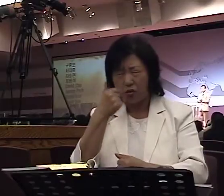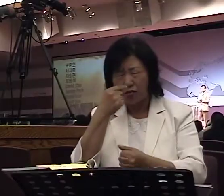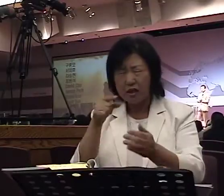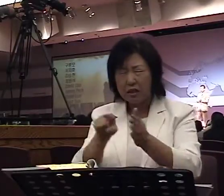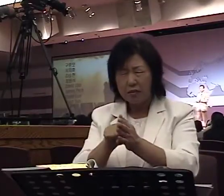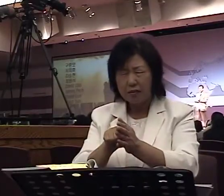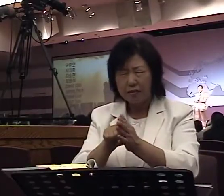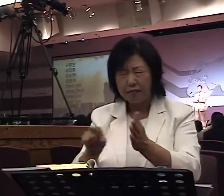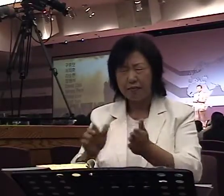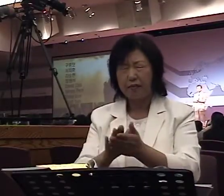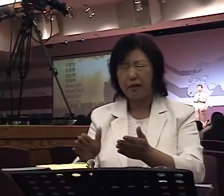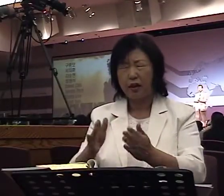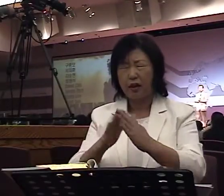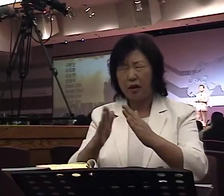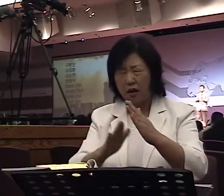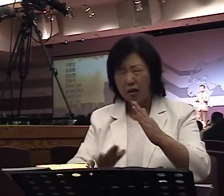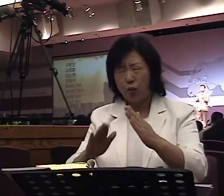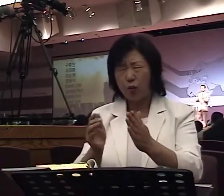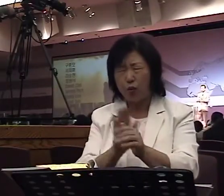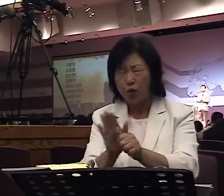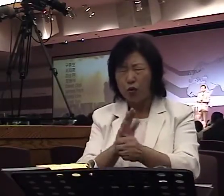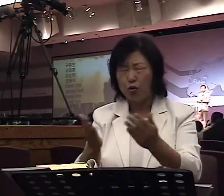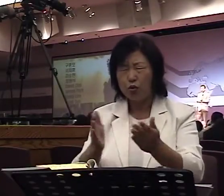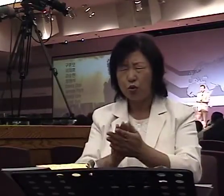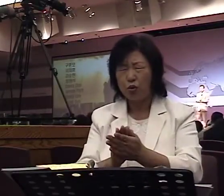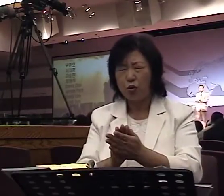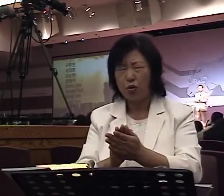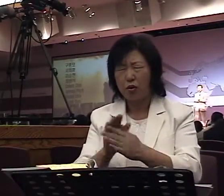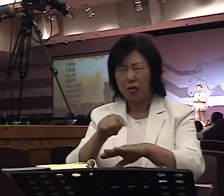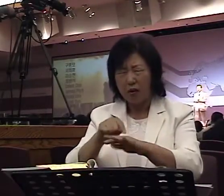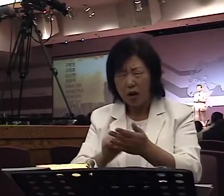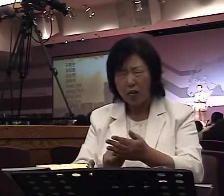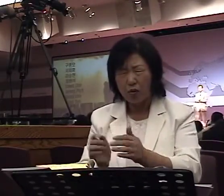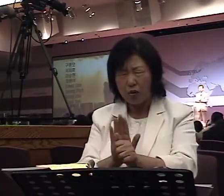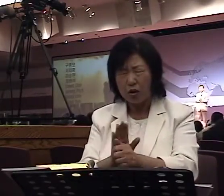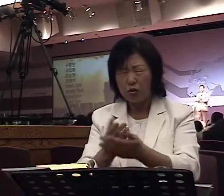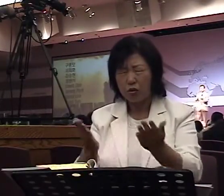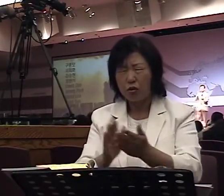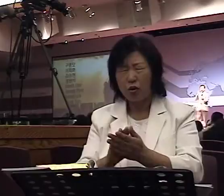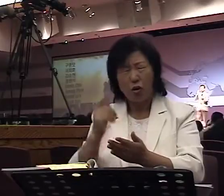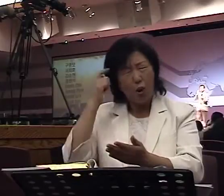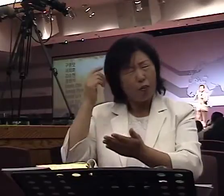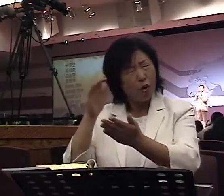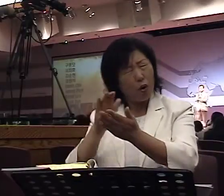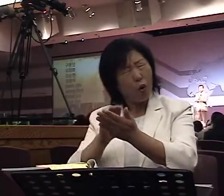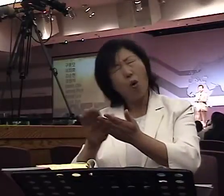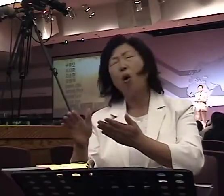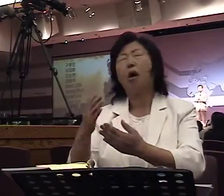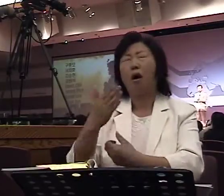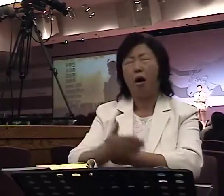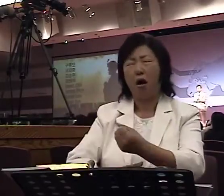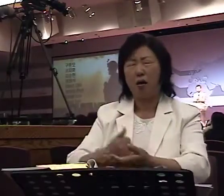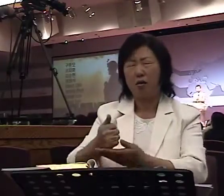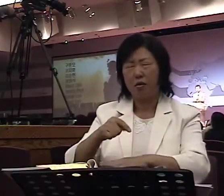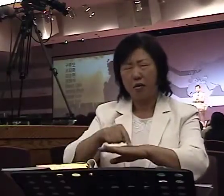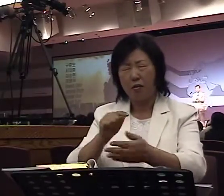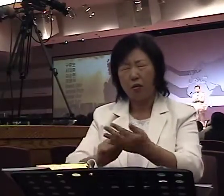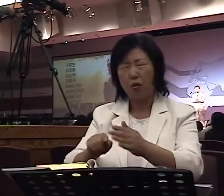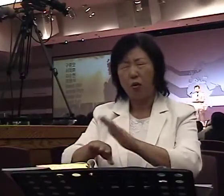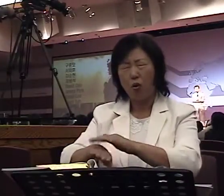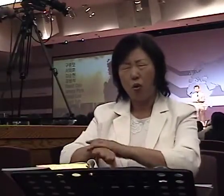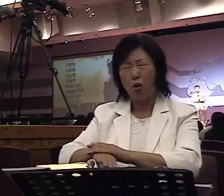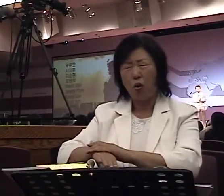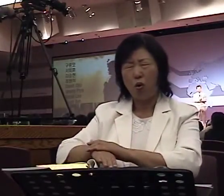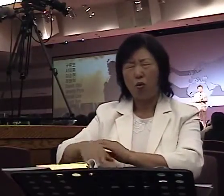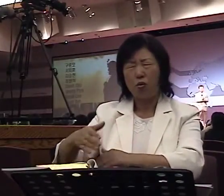위로해 주시옵시고 가정의 그 마음을 위로해 주시옵시고 평화의 하나님께서 그 마음을 이 시간에 오른손으로